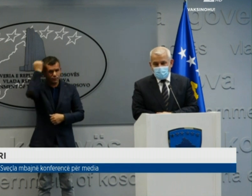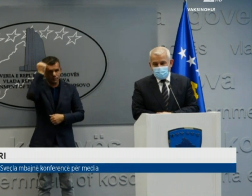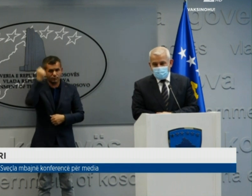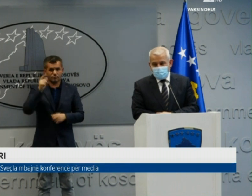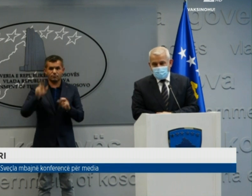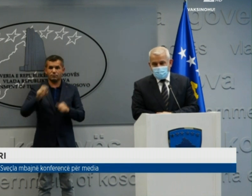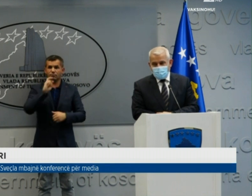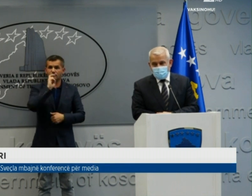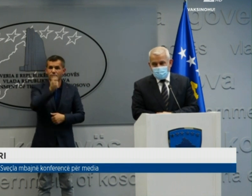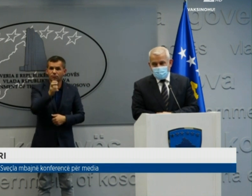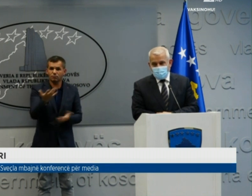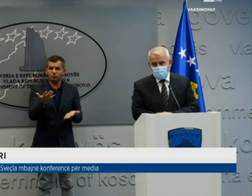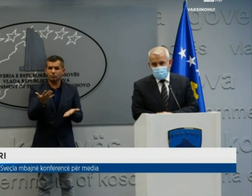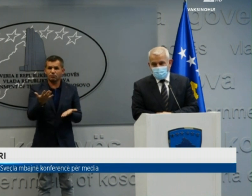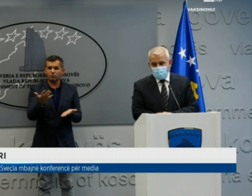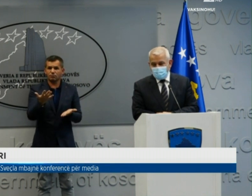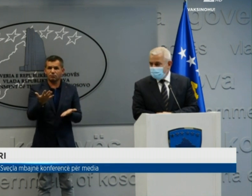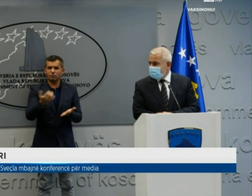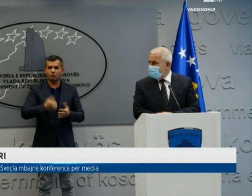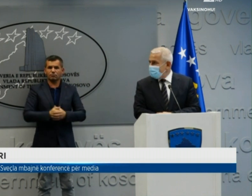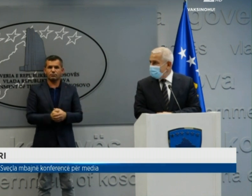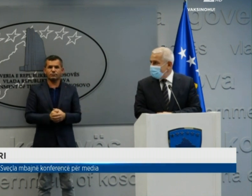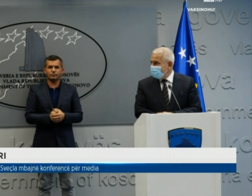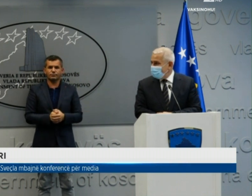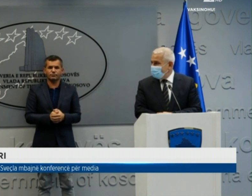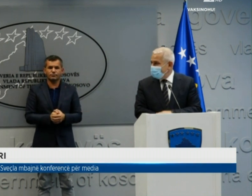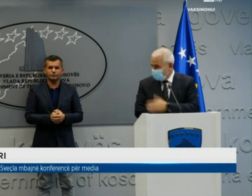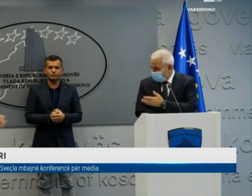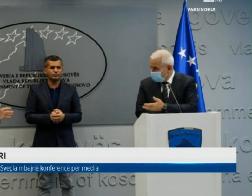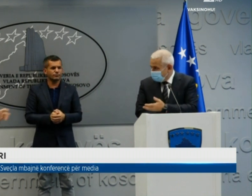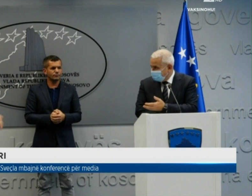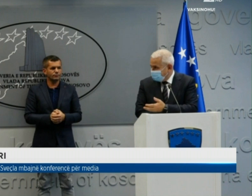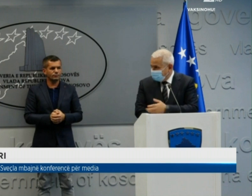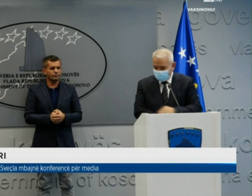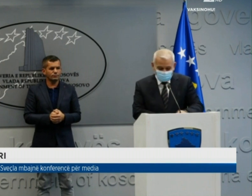një kundërpërgjigje ose diçka e tillë për këtë çështje.